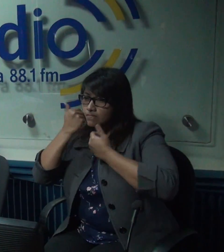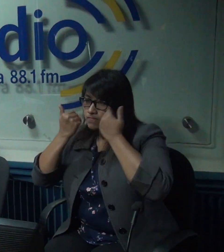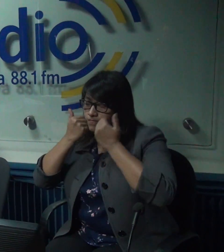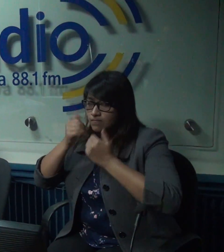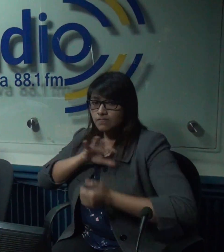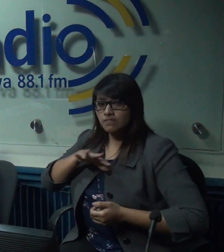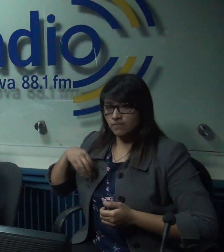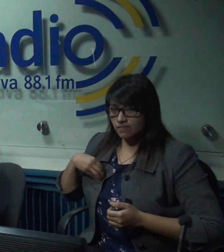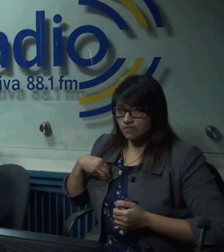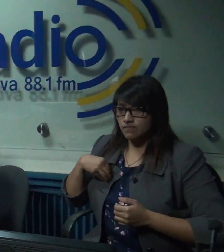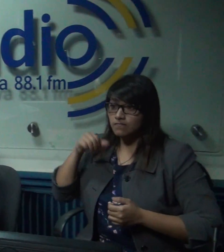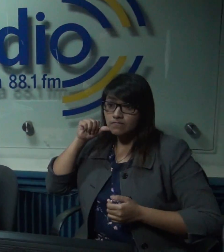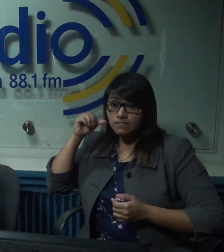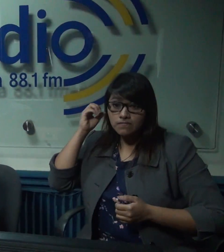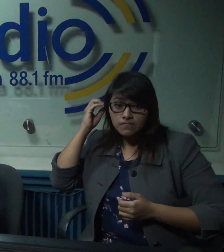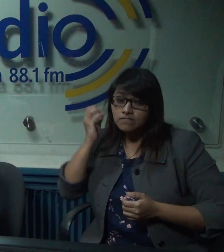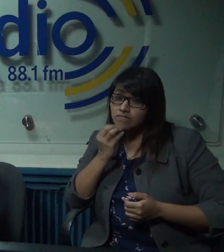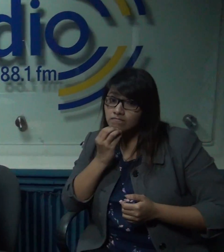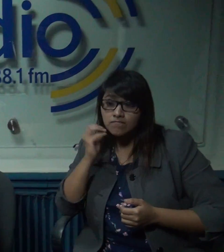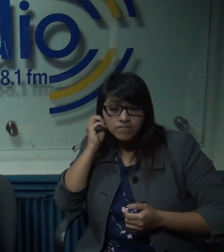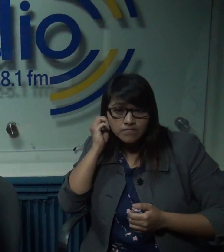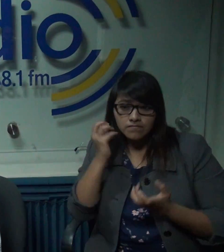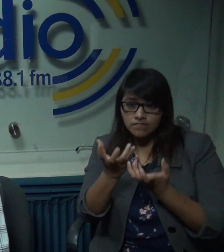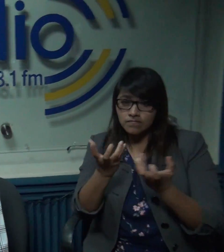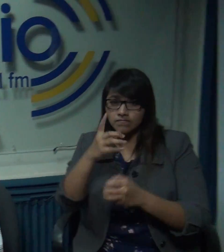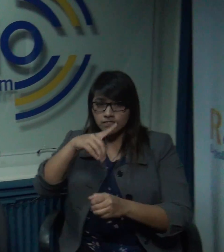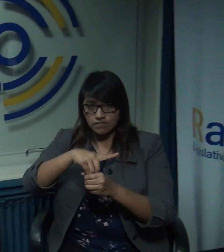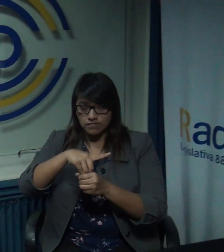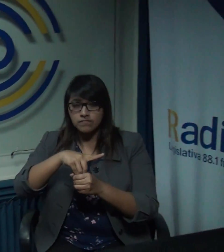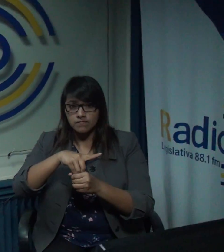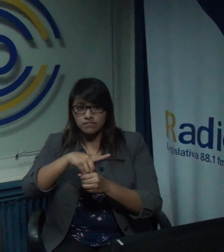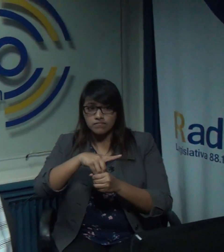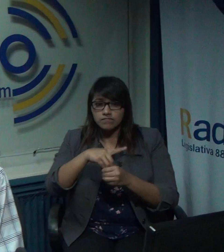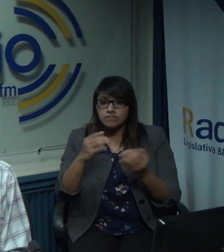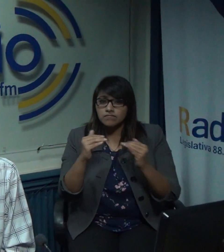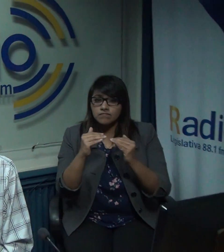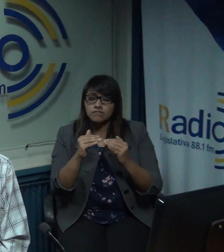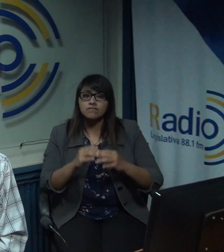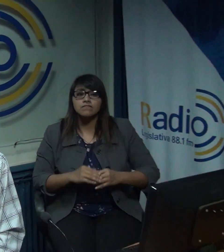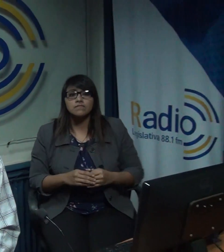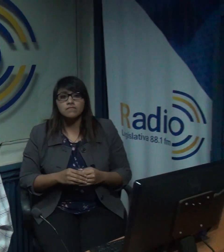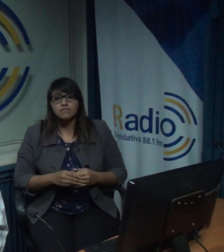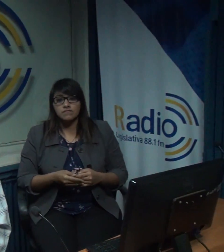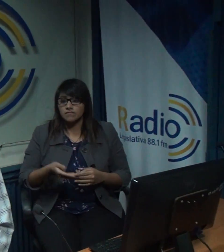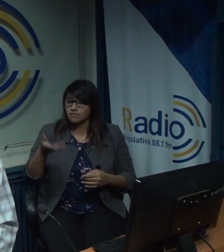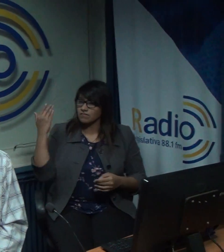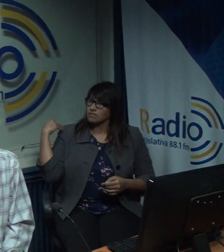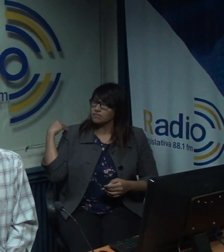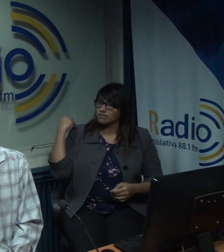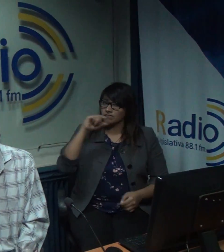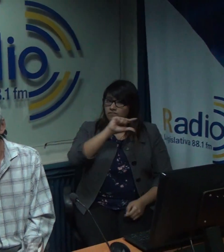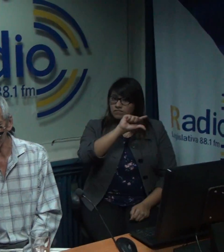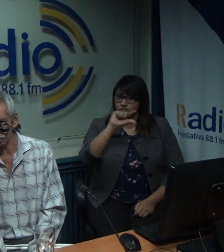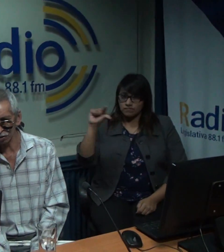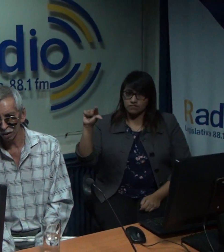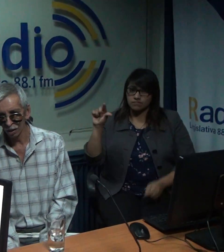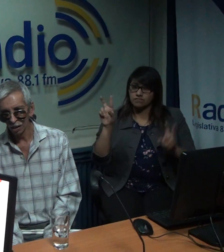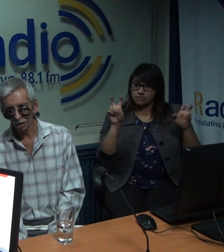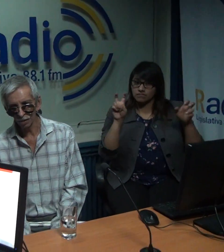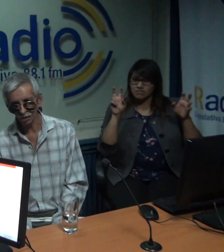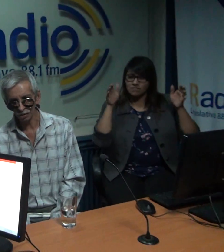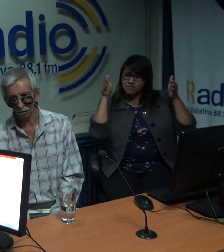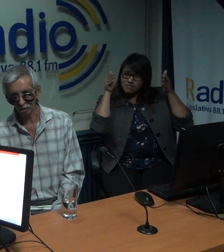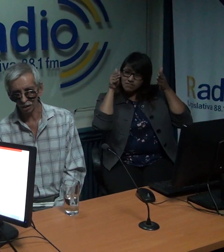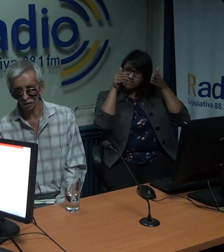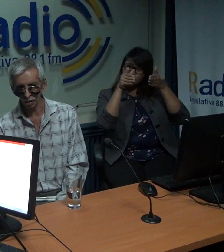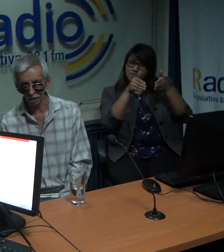Adulto Mayor y Discapacidad, Personas con Discapacidad de la Asamblea, la semana pasada se trató el punto del autismo,